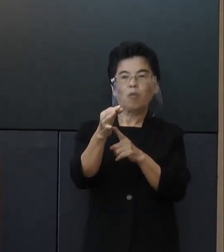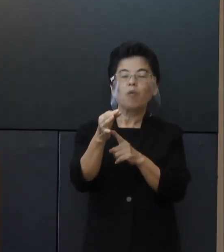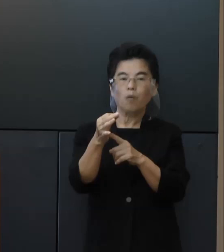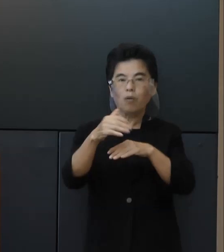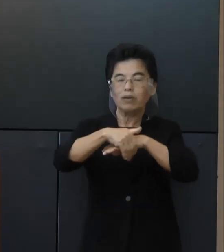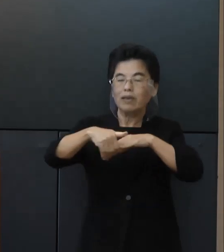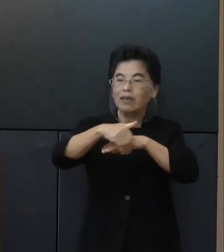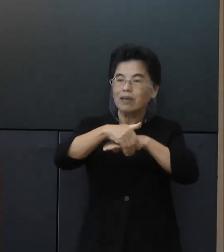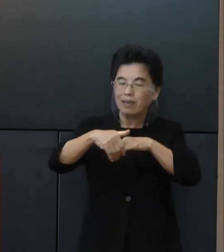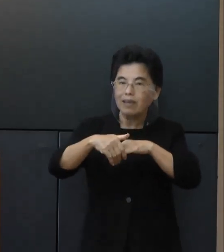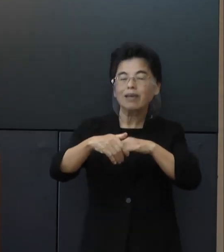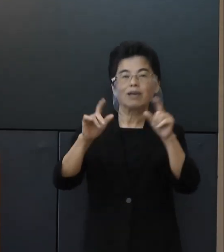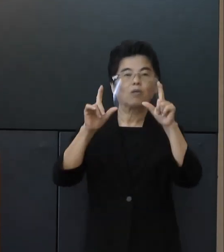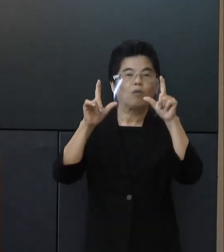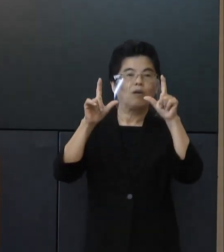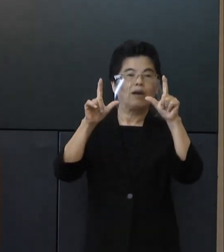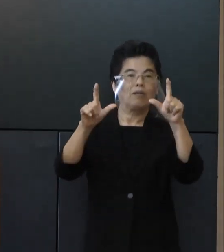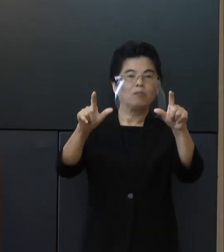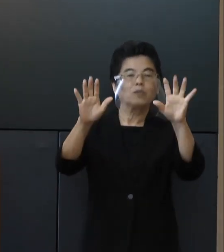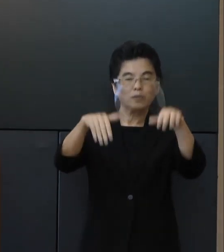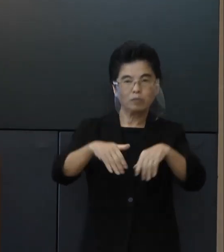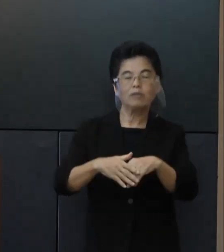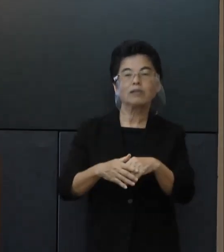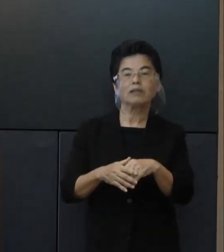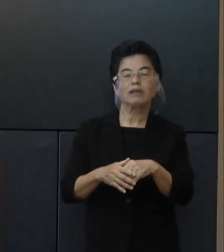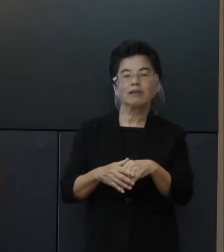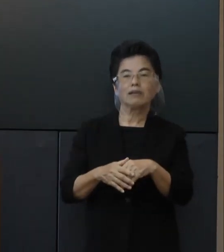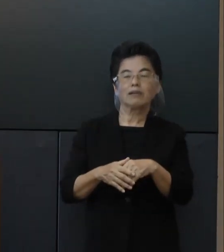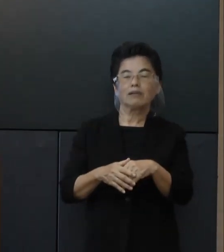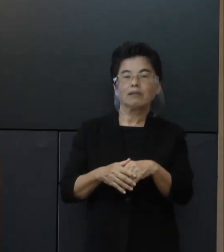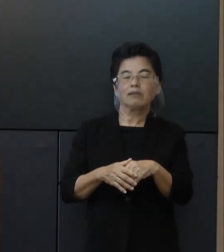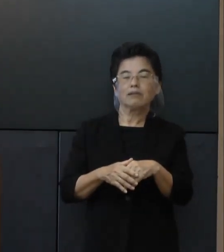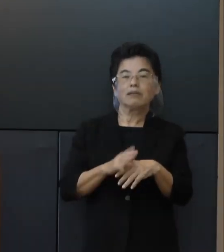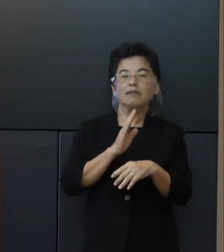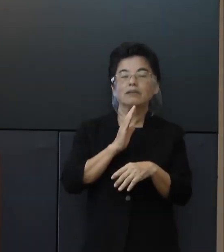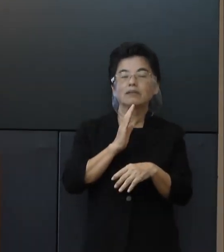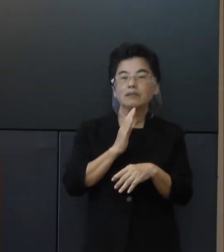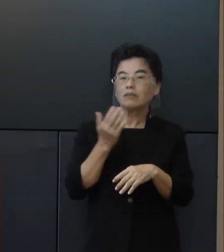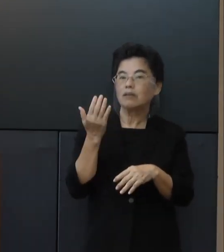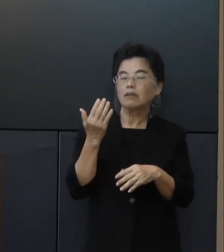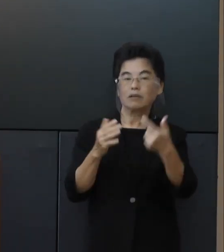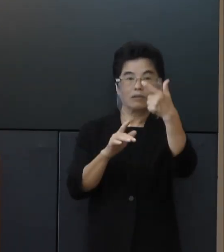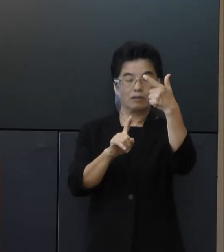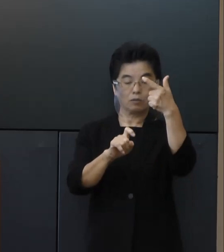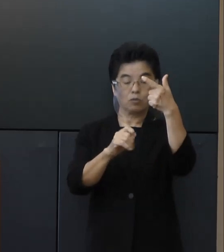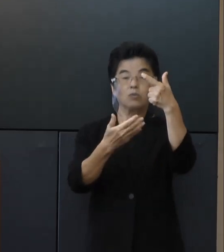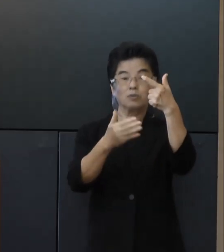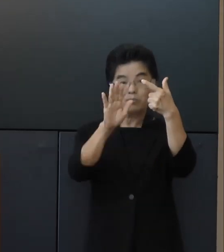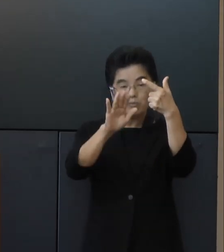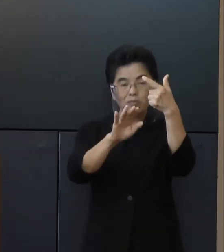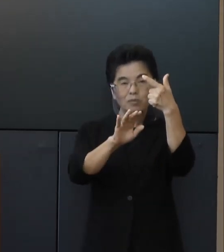計画を発表させていただきました。で、実はこの19日から、